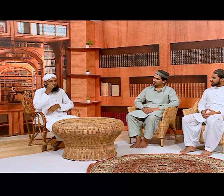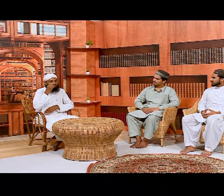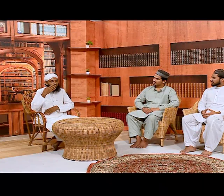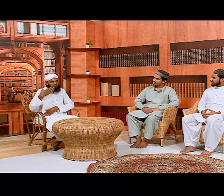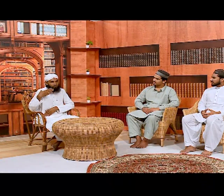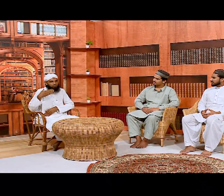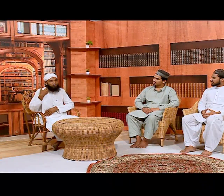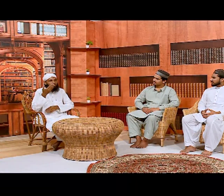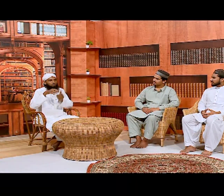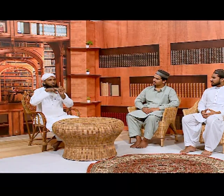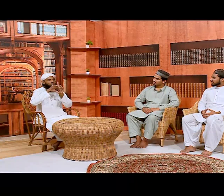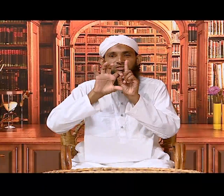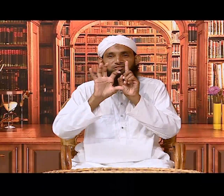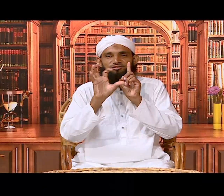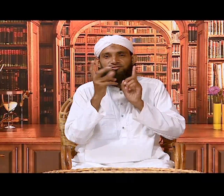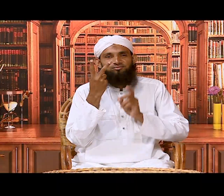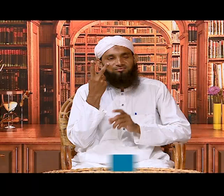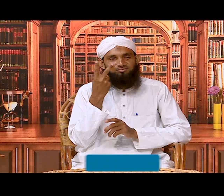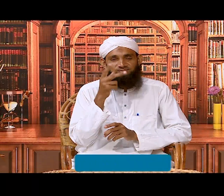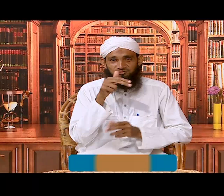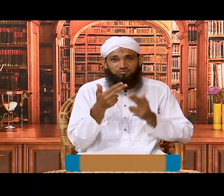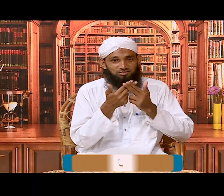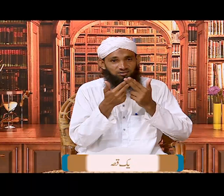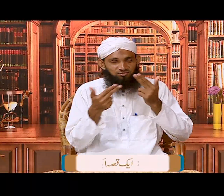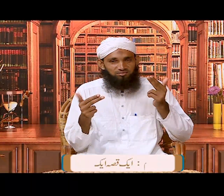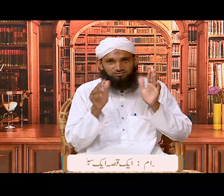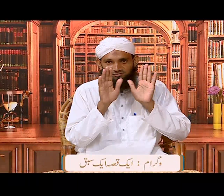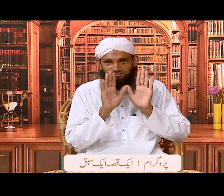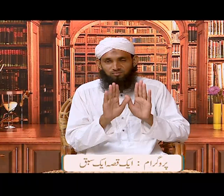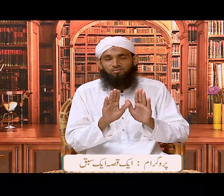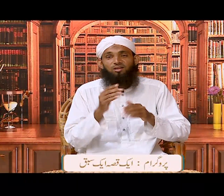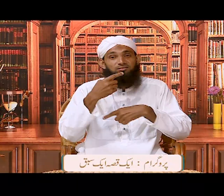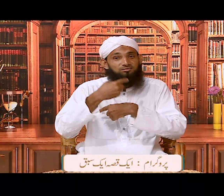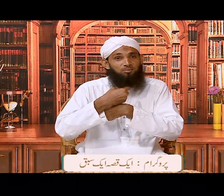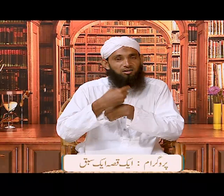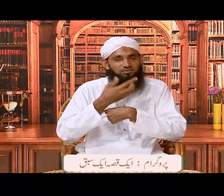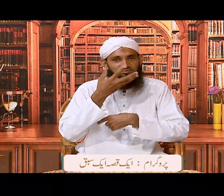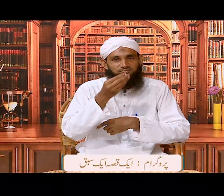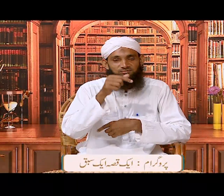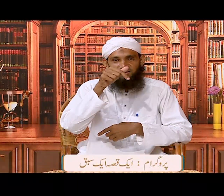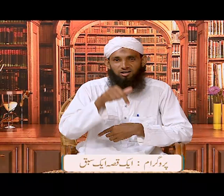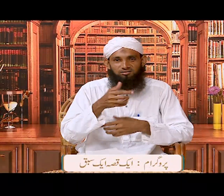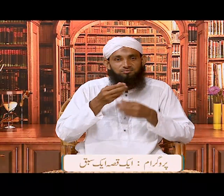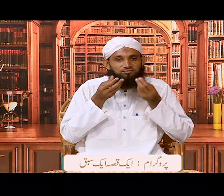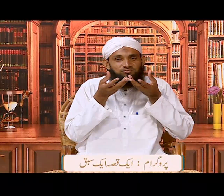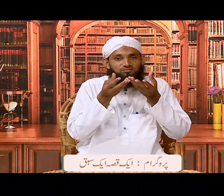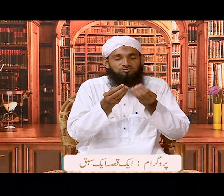مدنی چینل کے ناظرین، پروگرام ہے ایک قصہ ایک سبق، اور آج ہم آپ کے سامنے حضرت عثمان رضی اللہ عنہ